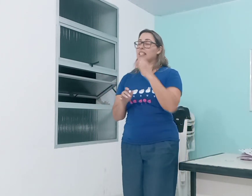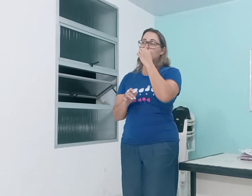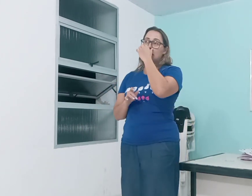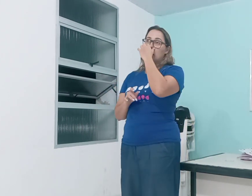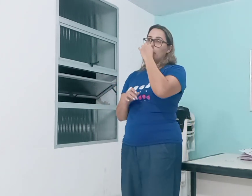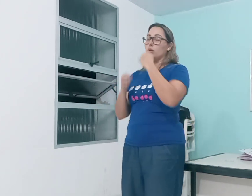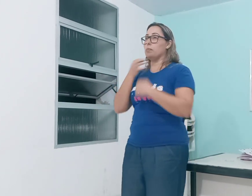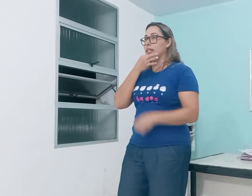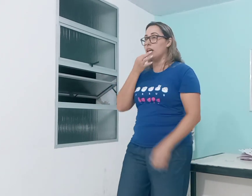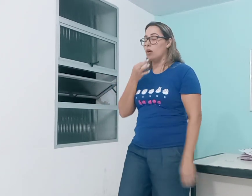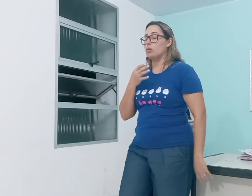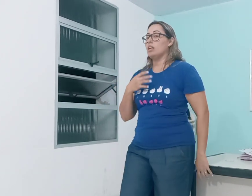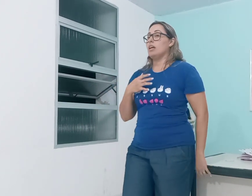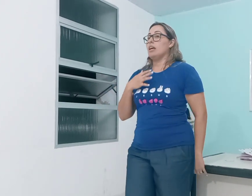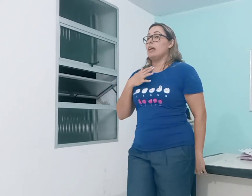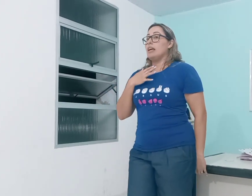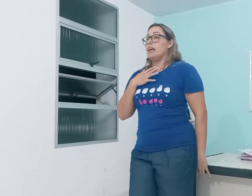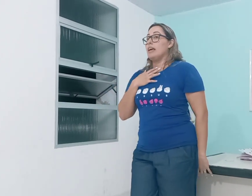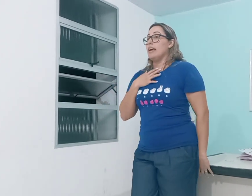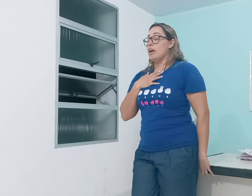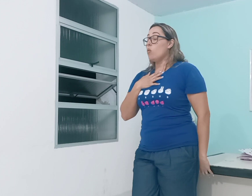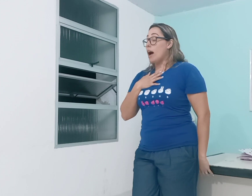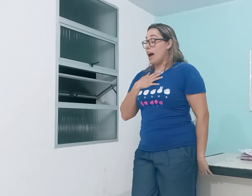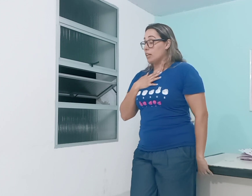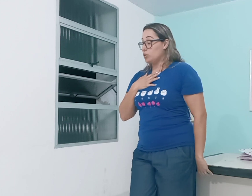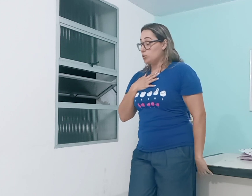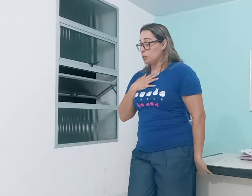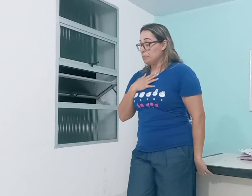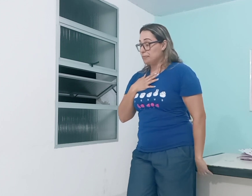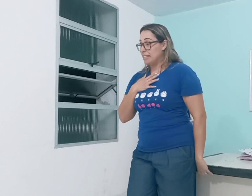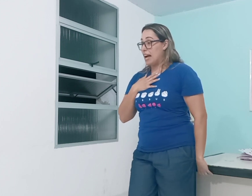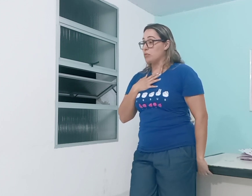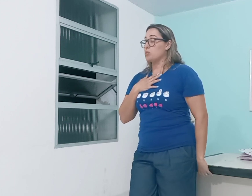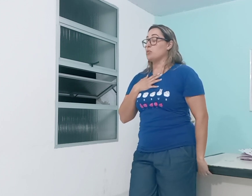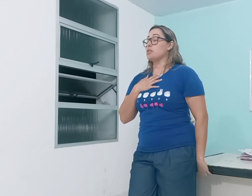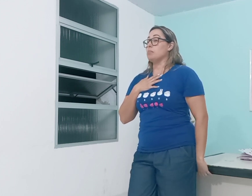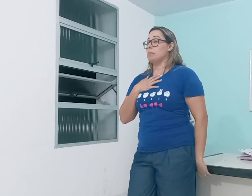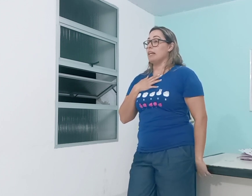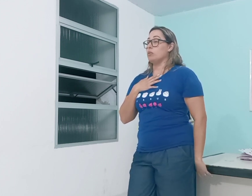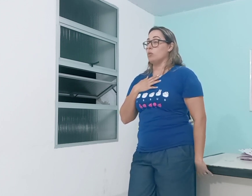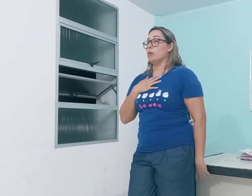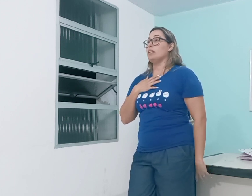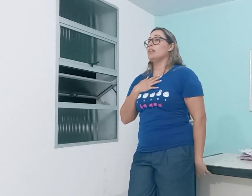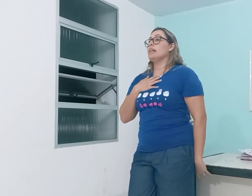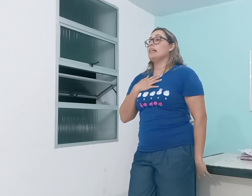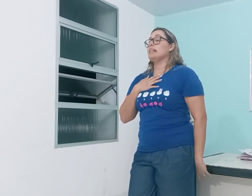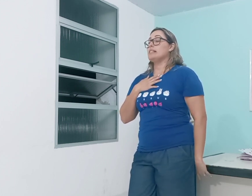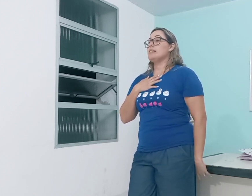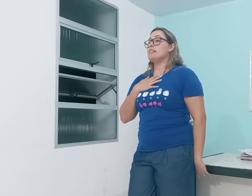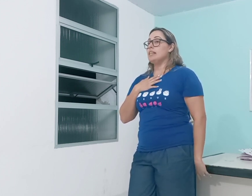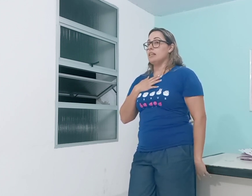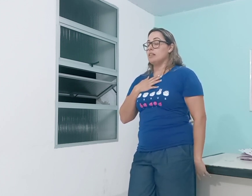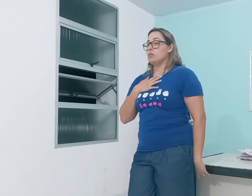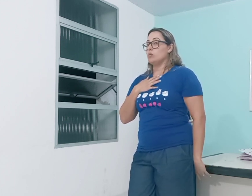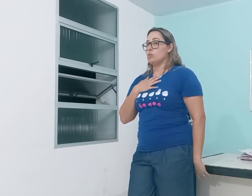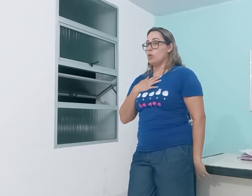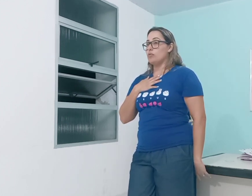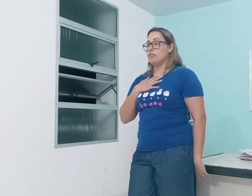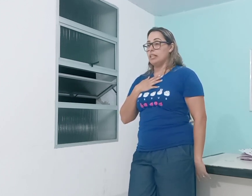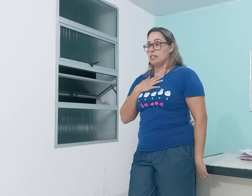Libras, não, é minha opinião. Eu acho, tá, os surdos que me perdoem, que se os